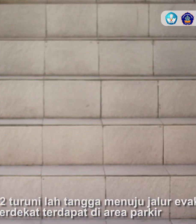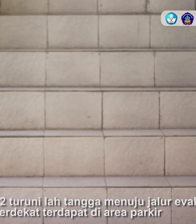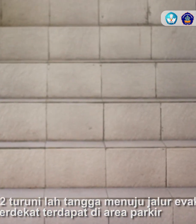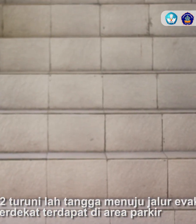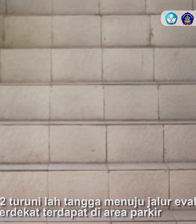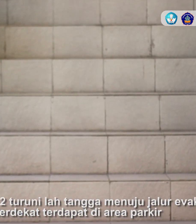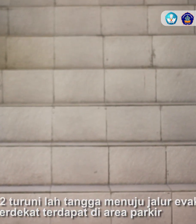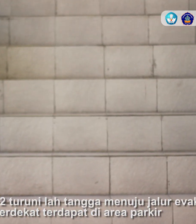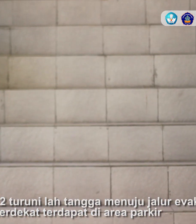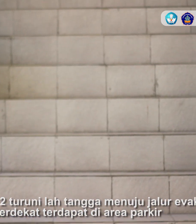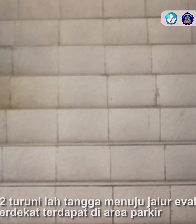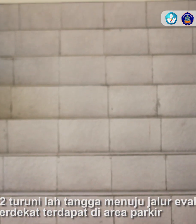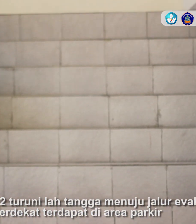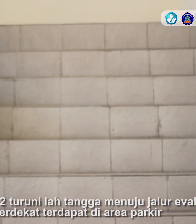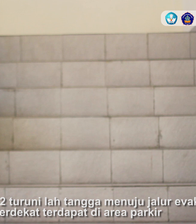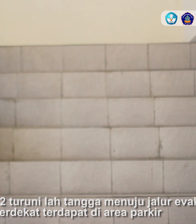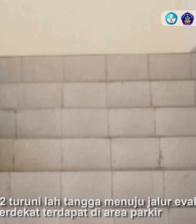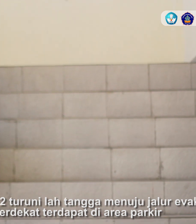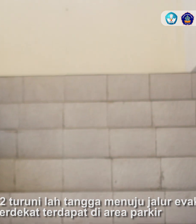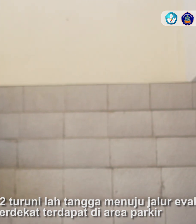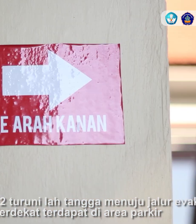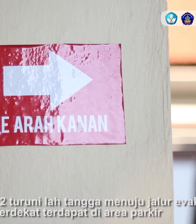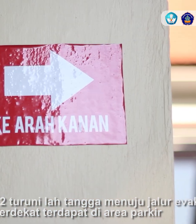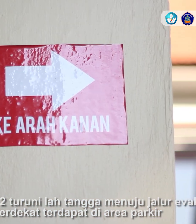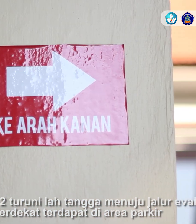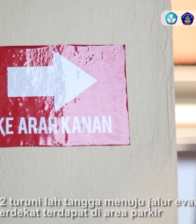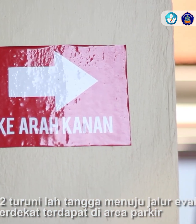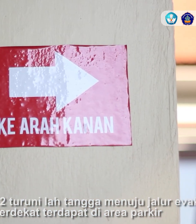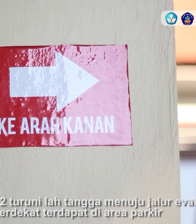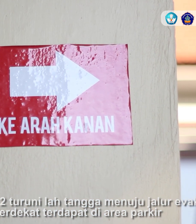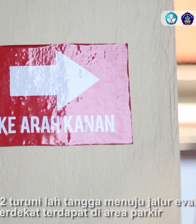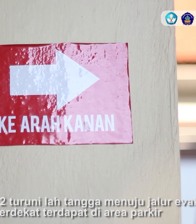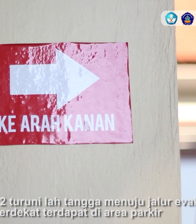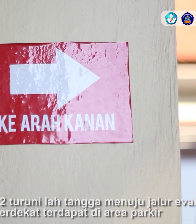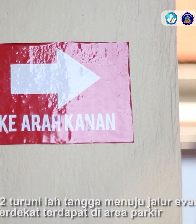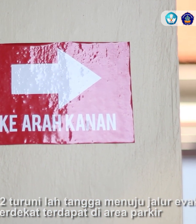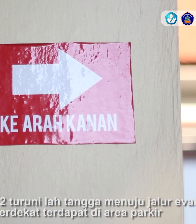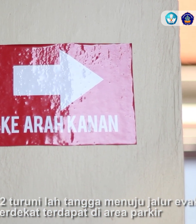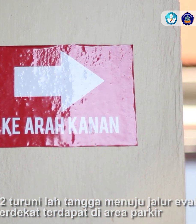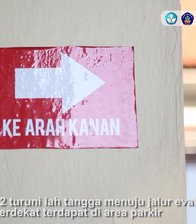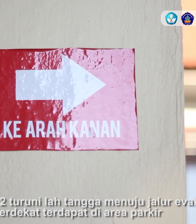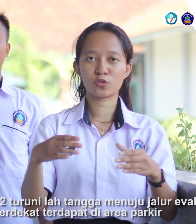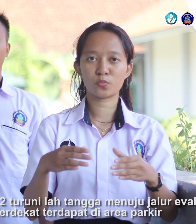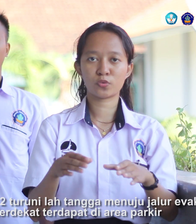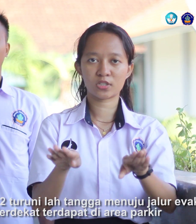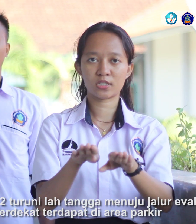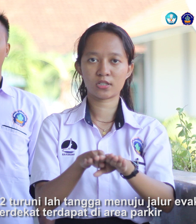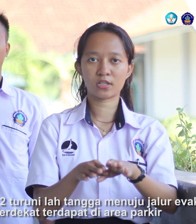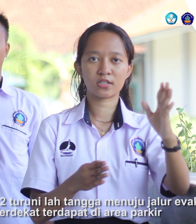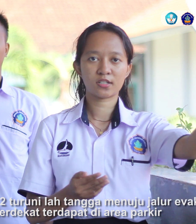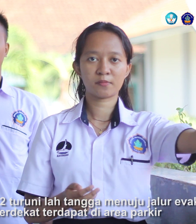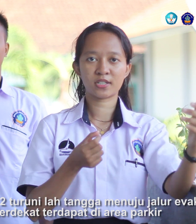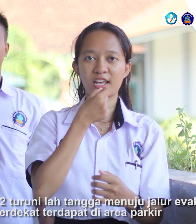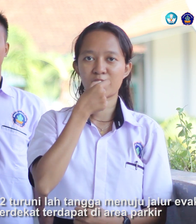Anda berada di lantai 2, turunilah tangga menuju jalur evakuasi. Titik kumpul terdekat terdapat